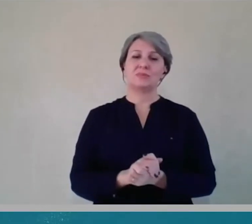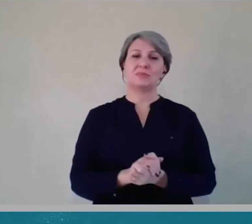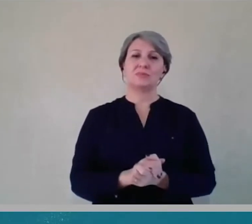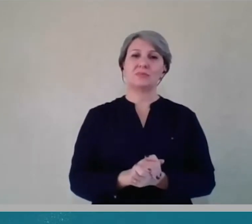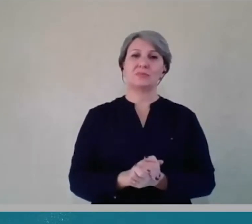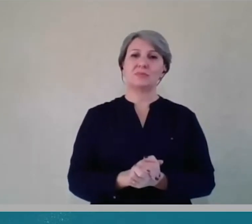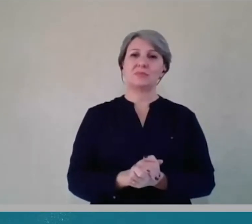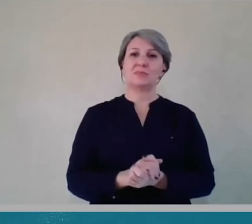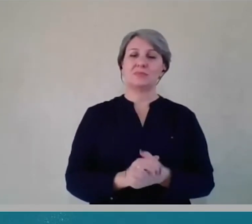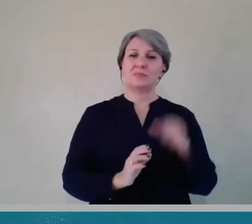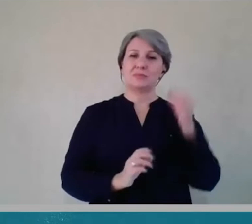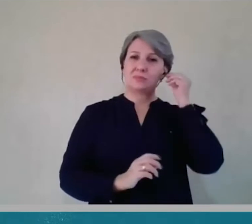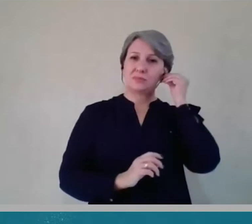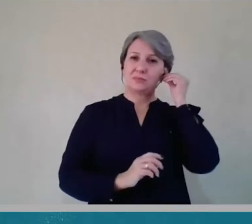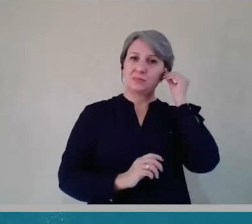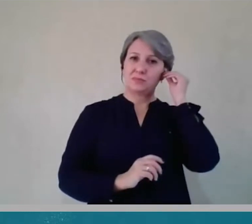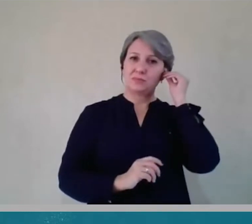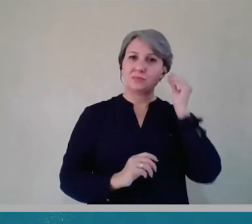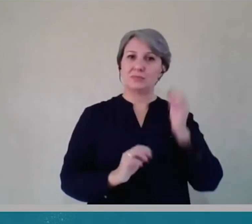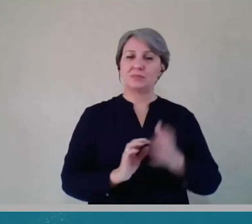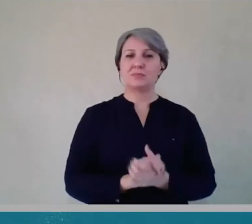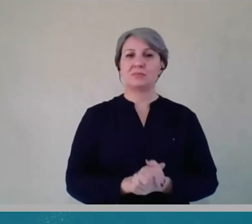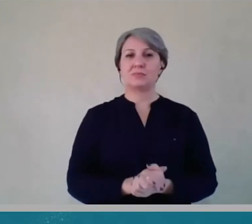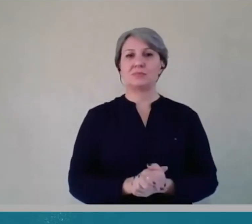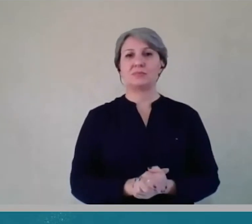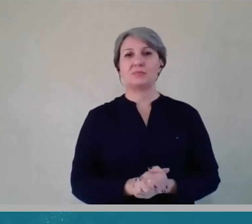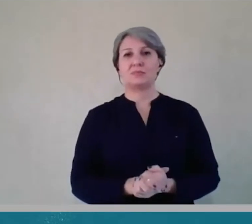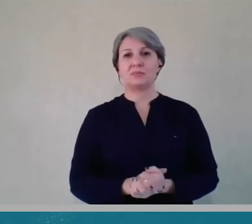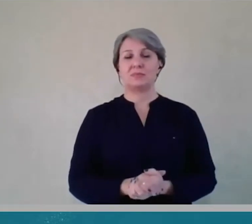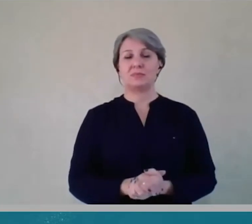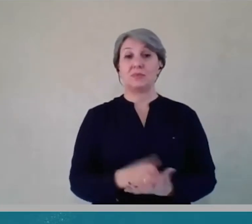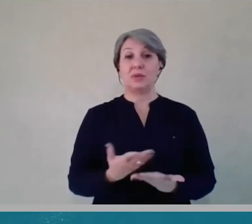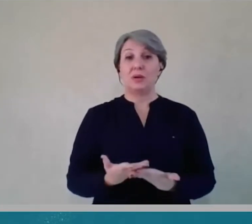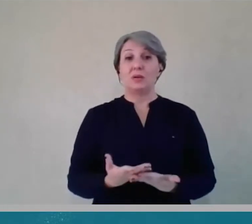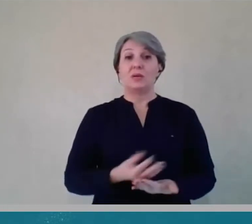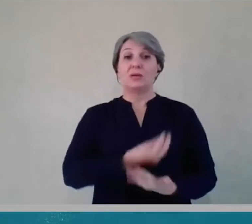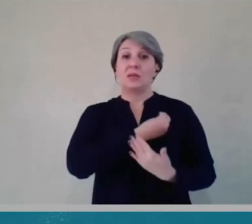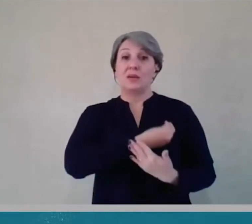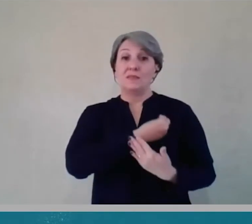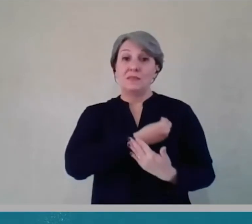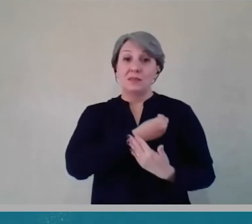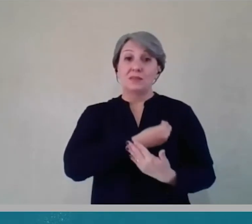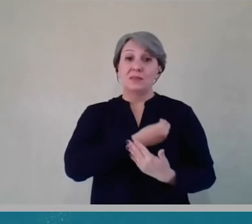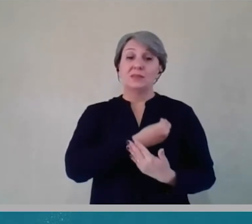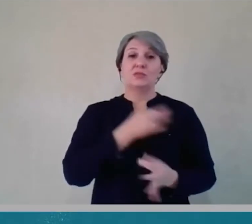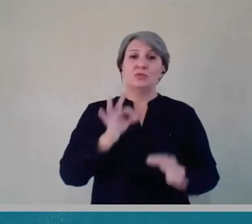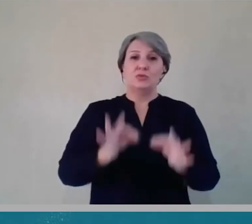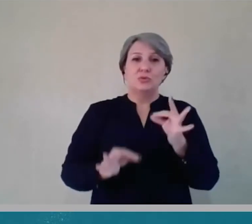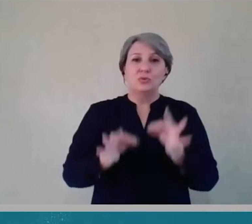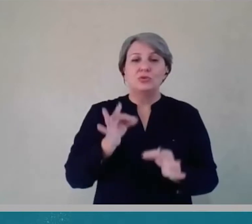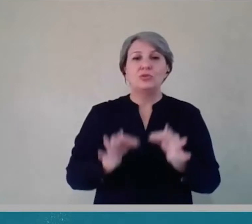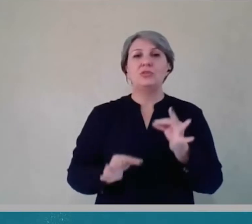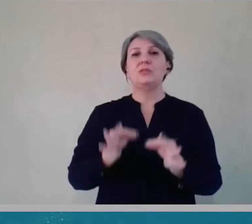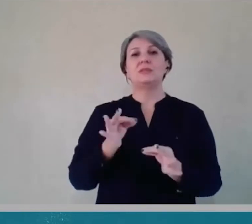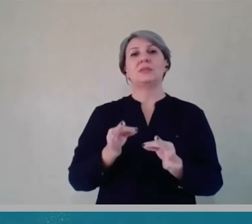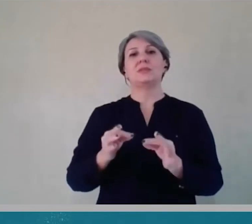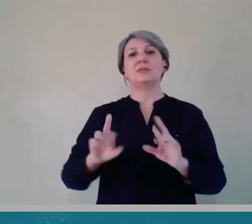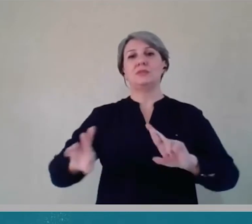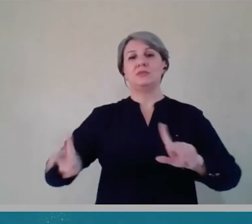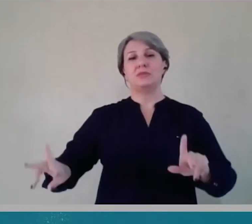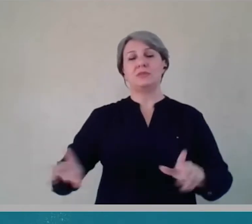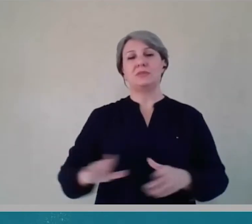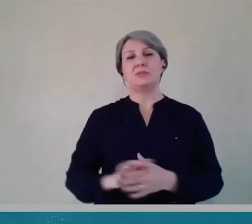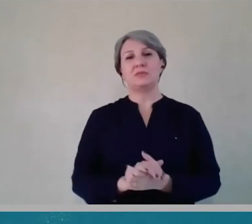essa vida, né, de justiça subjetiva está em Filipenses 3:9. Dá uma olhada.